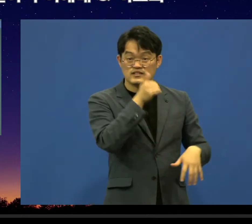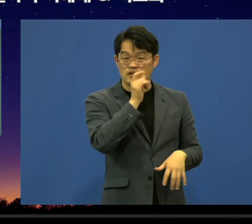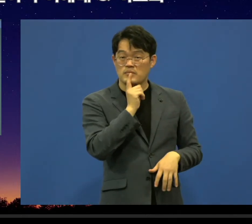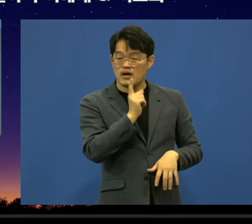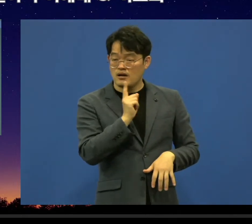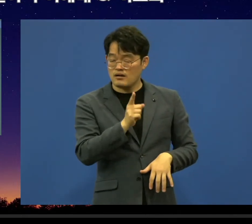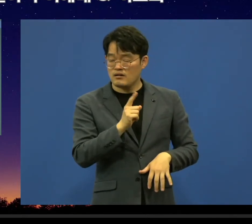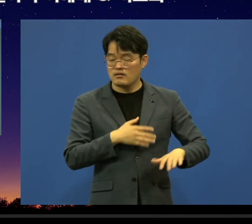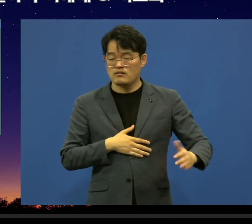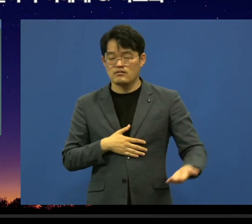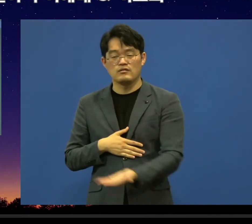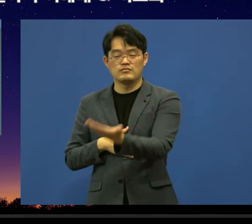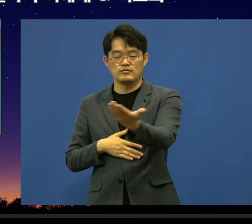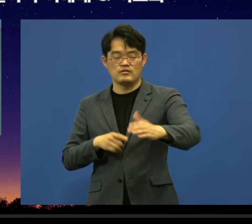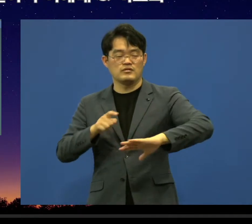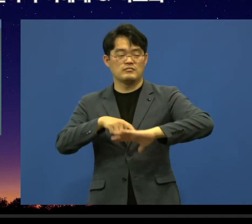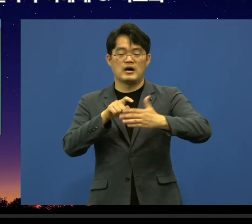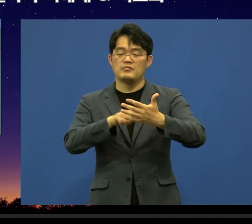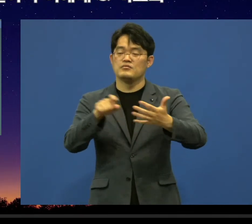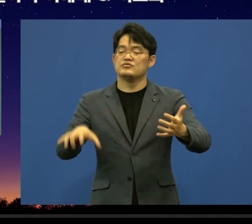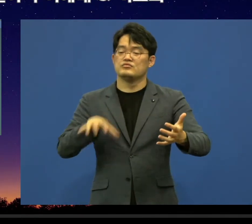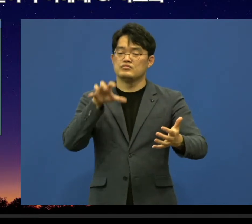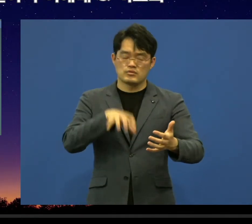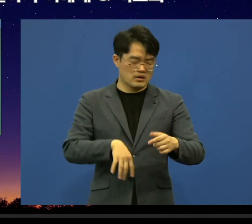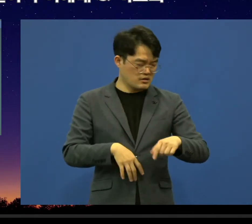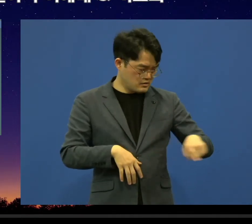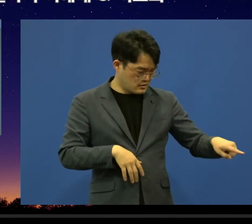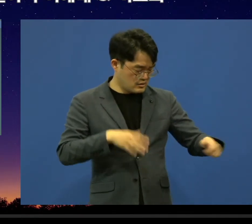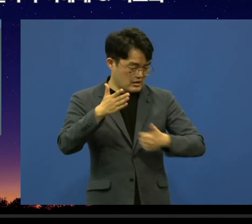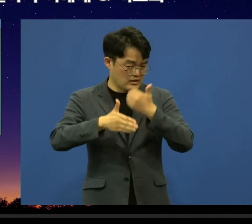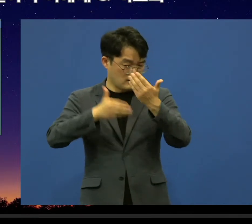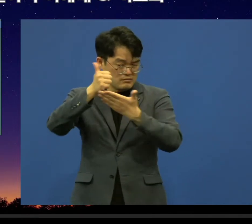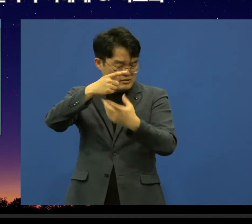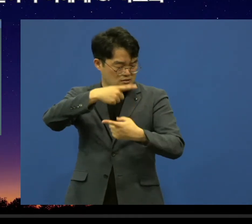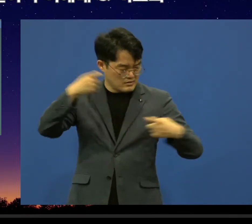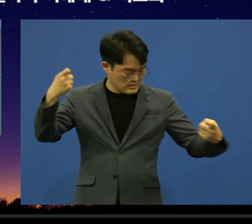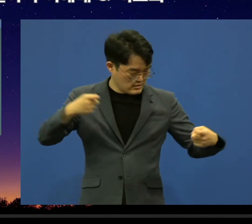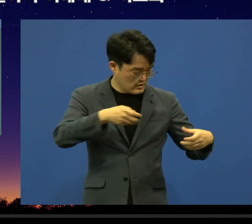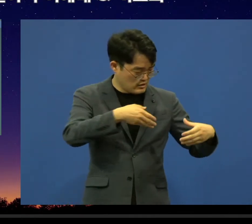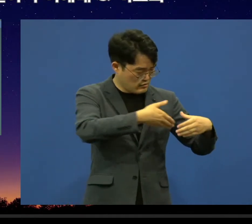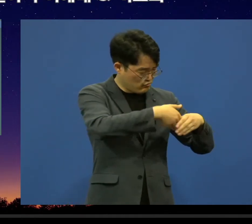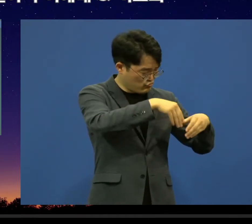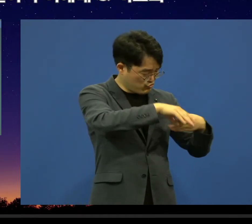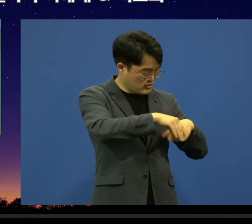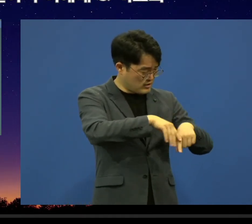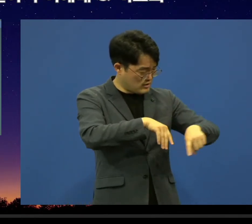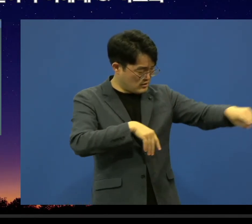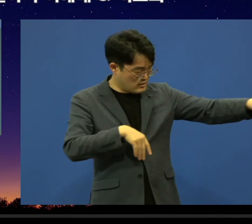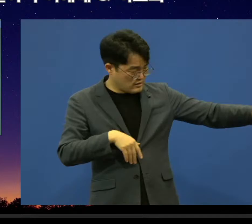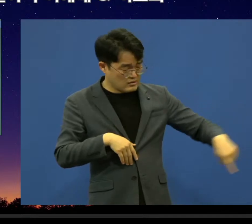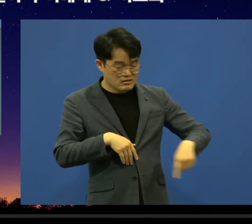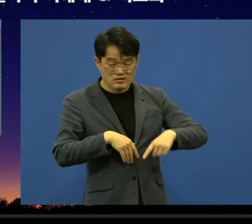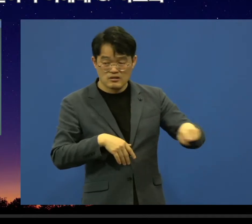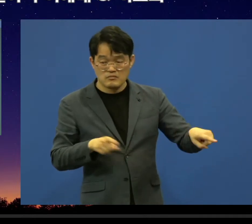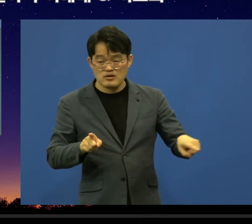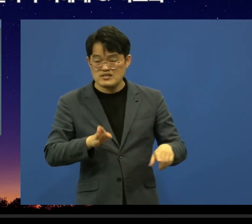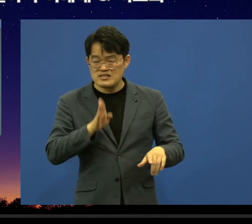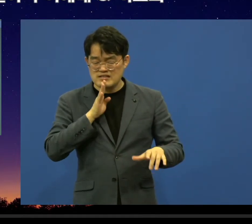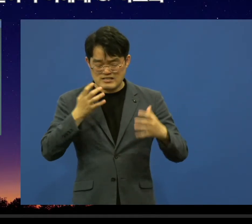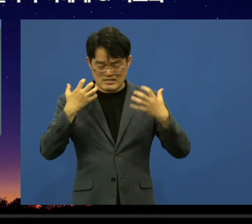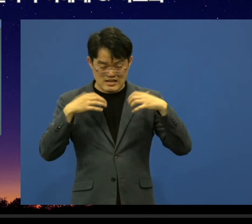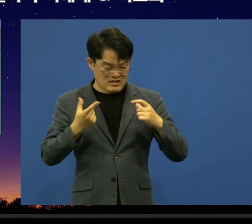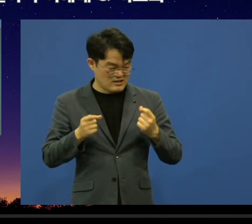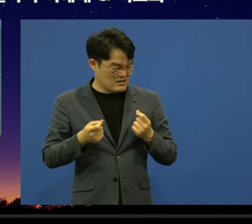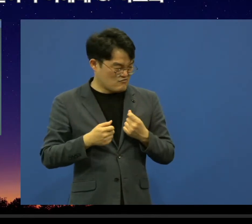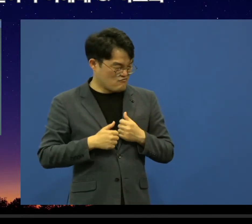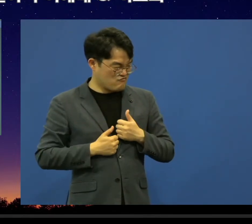여러분, 우리 마음속에 하나님을 대적하는 이 문화 가운데에 정말 사자와 같이 포효하는 분노가 우리에게